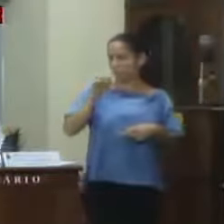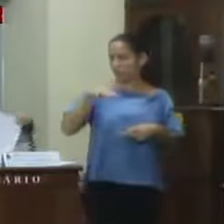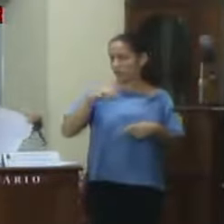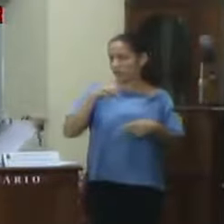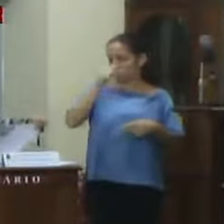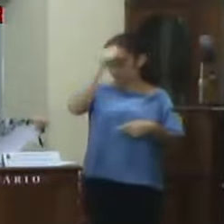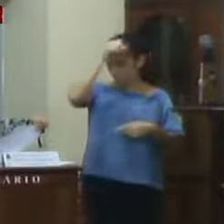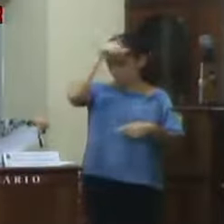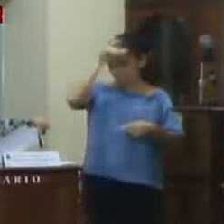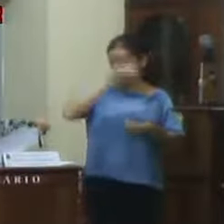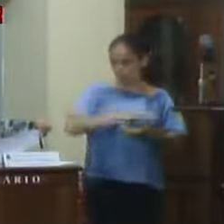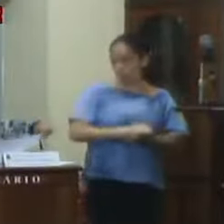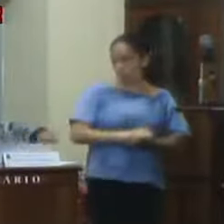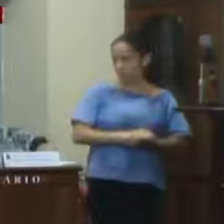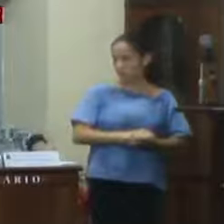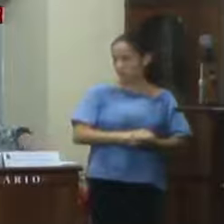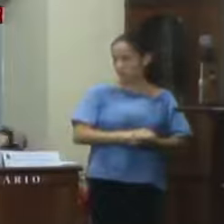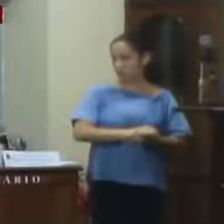prefeito.